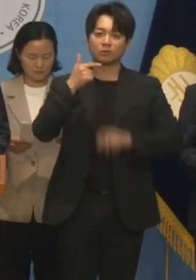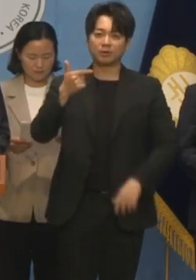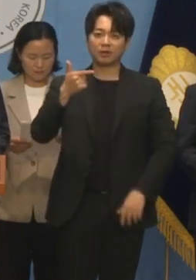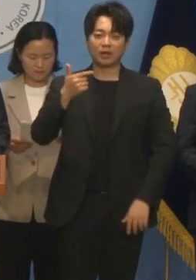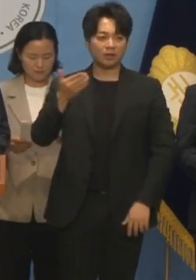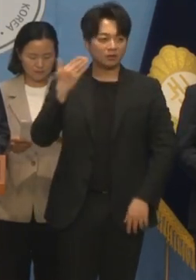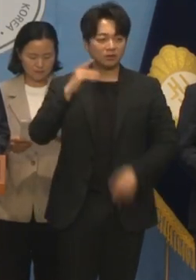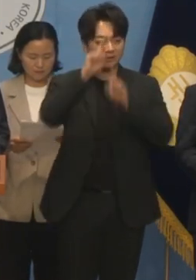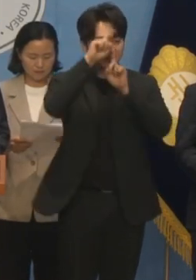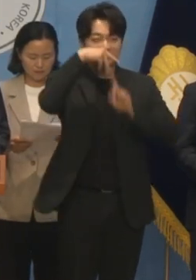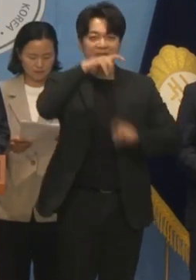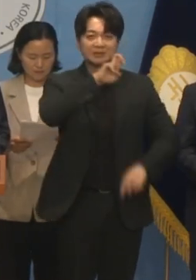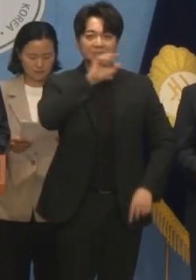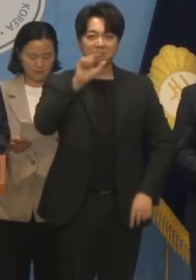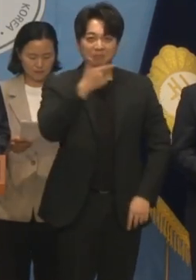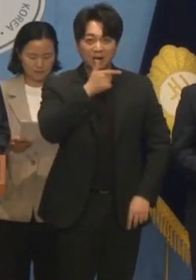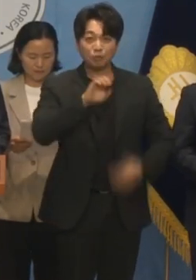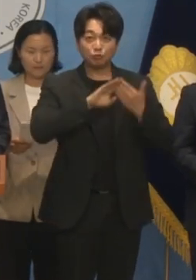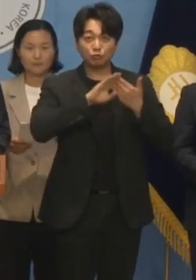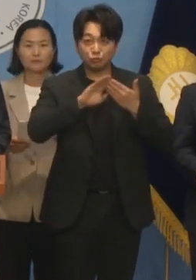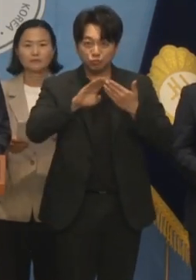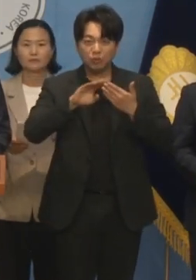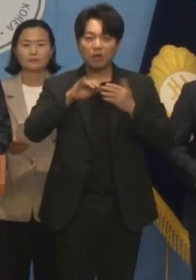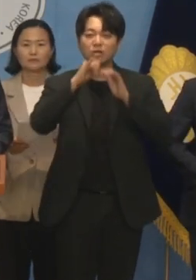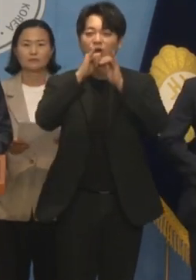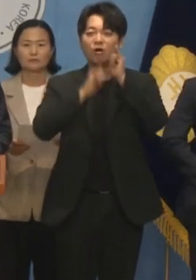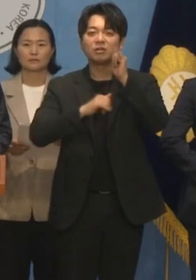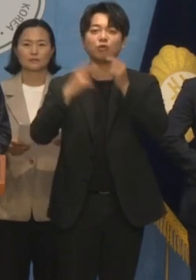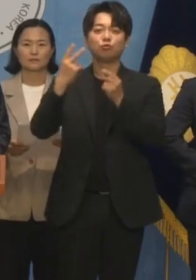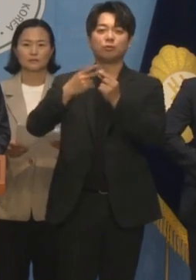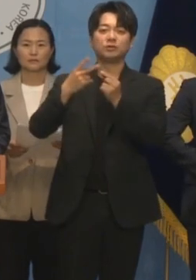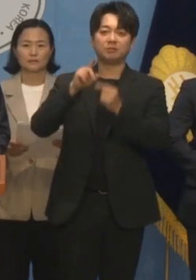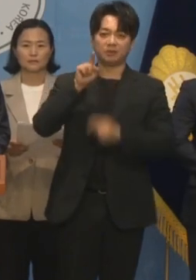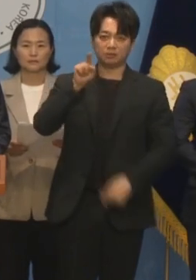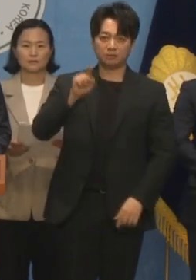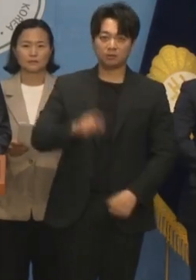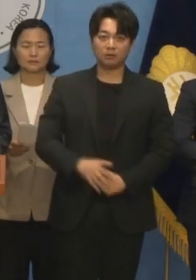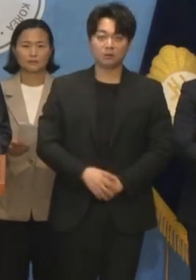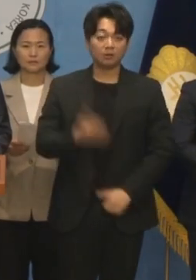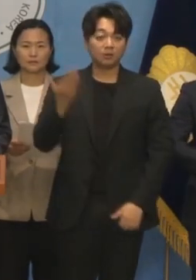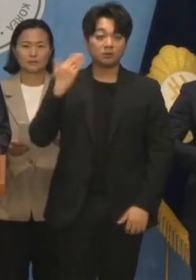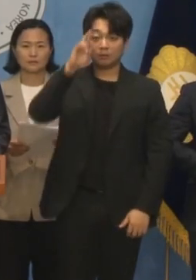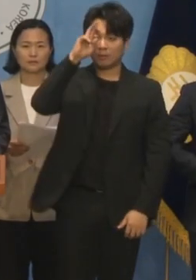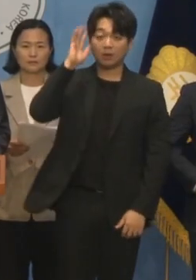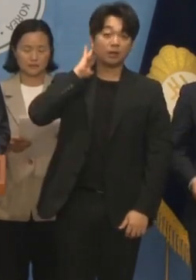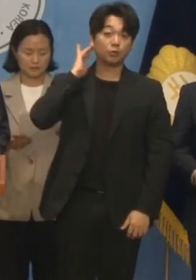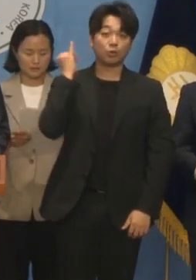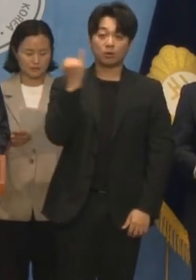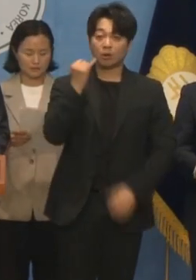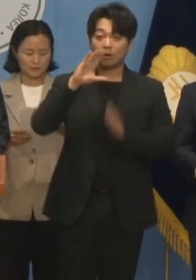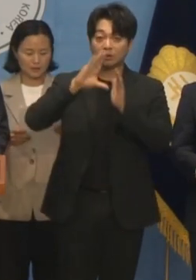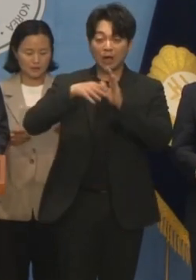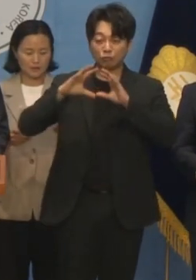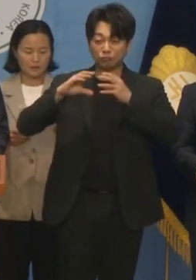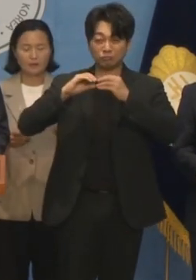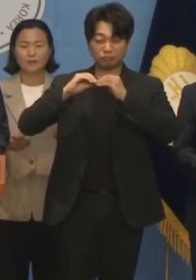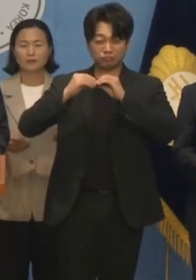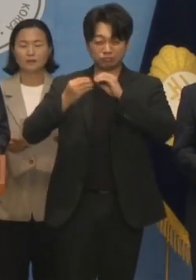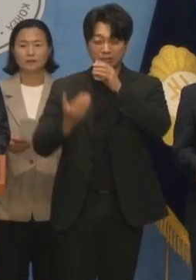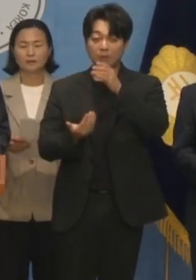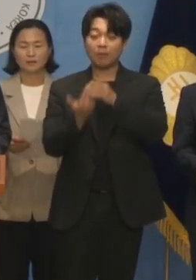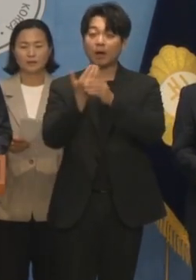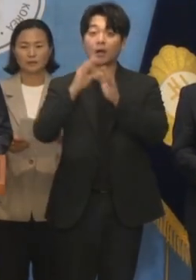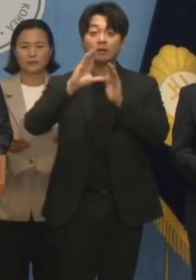이어 역대 2위입니다. 박근혜 대통령 시절 국정이 파국으로 치닫던